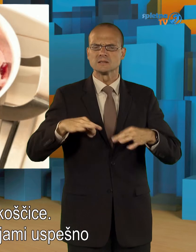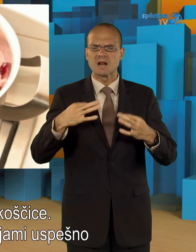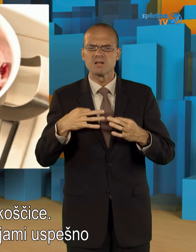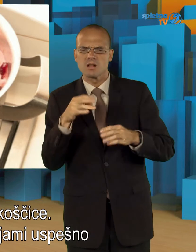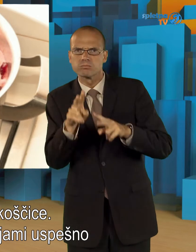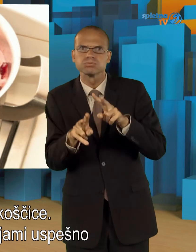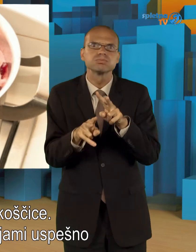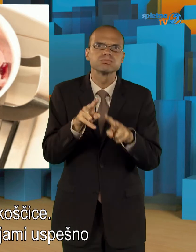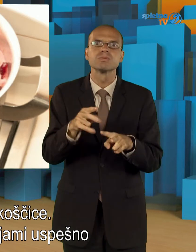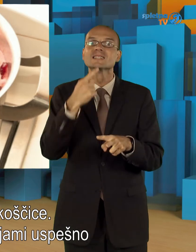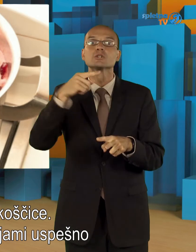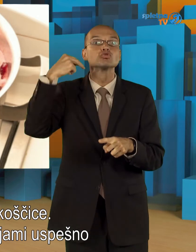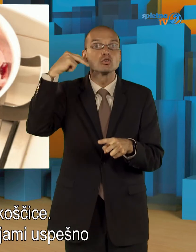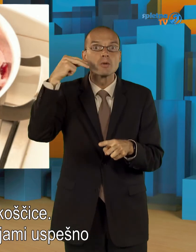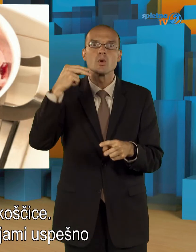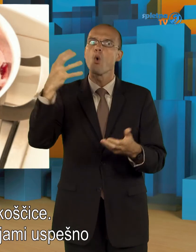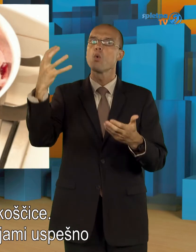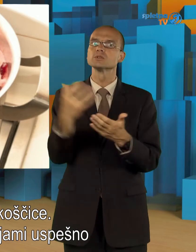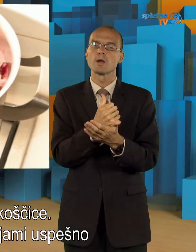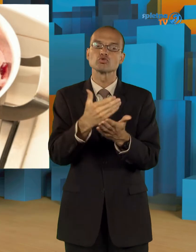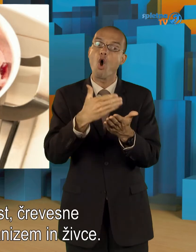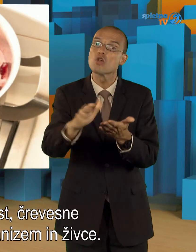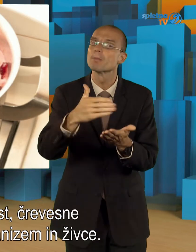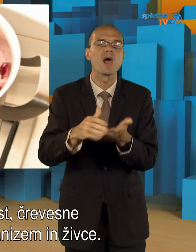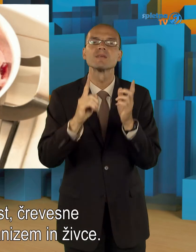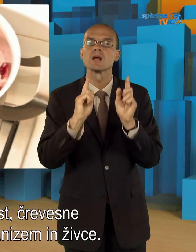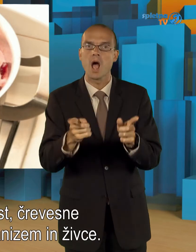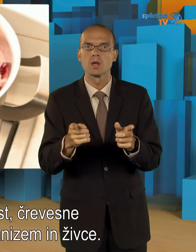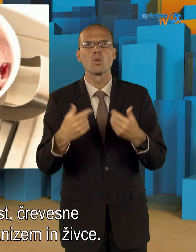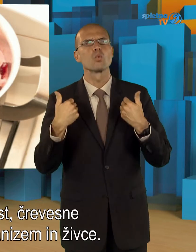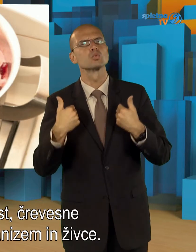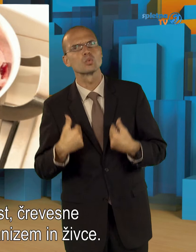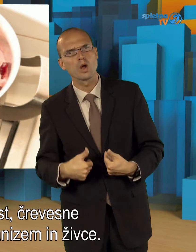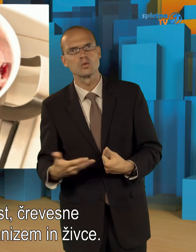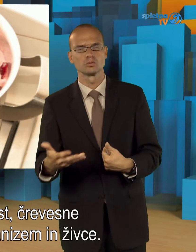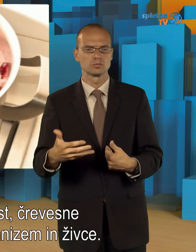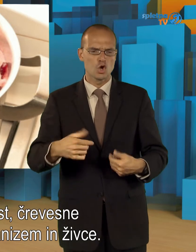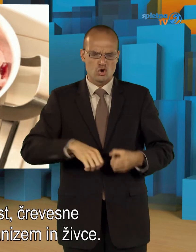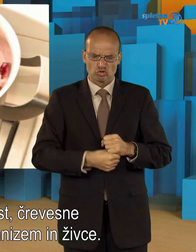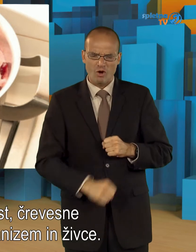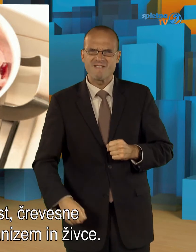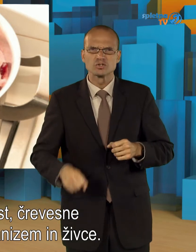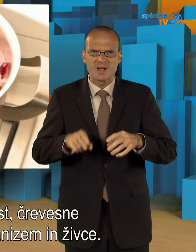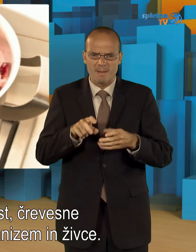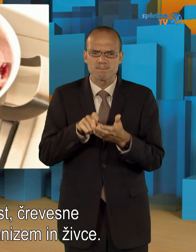Zdravilne kure s češnjami uspešno odpravljajo utrujenost, črevesne parazite, pomirjajo organizem in živce.